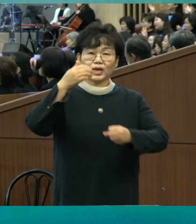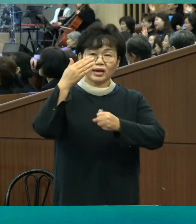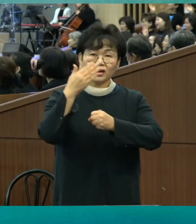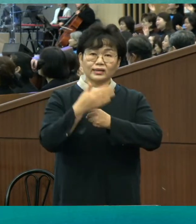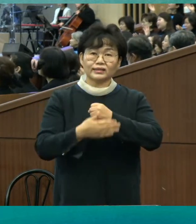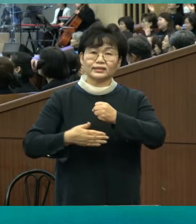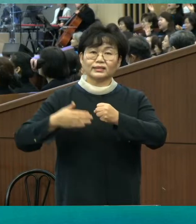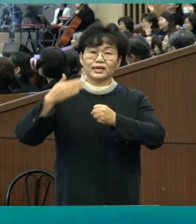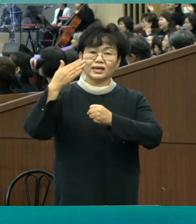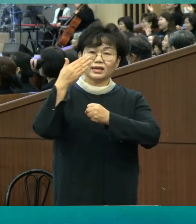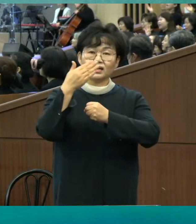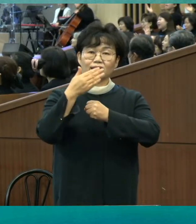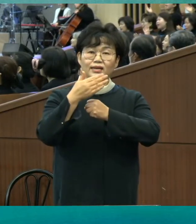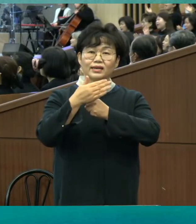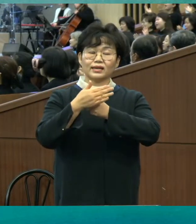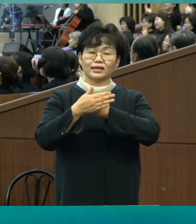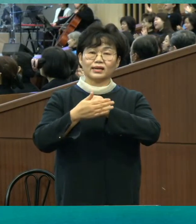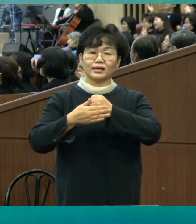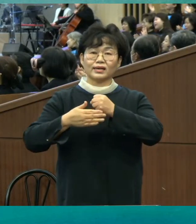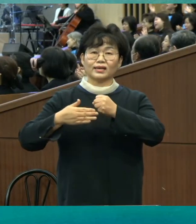주의 은혜